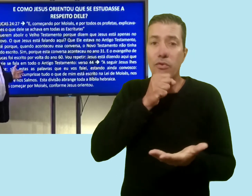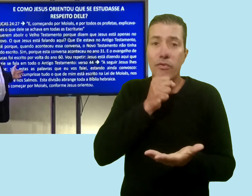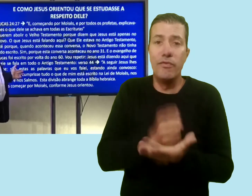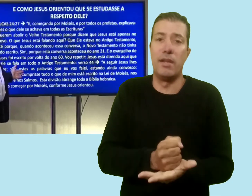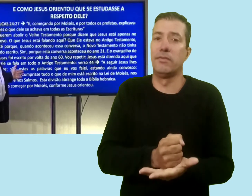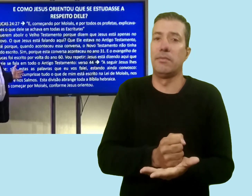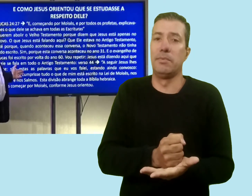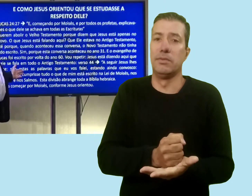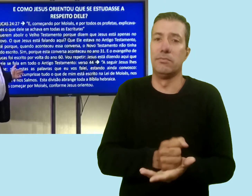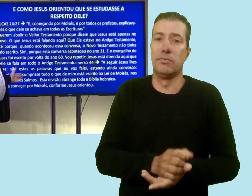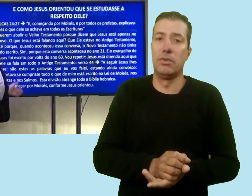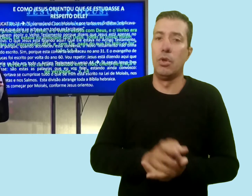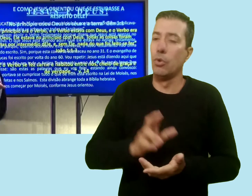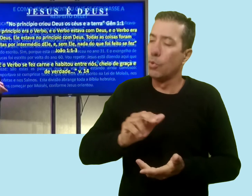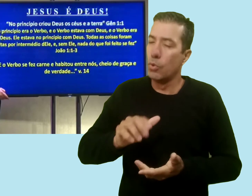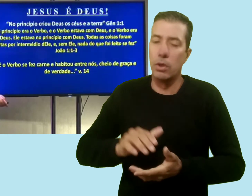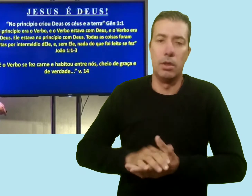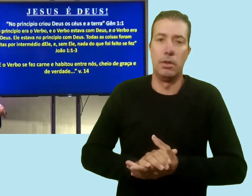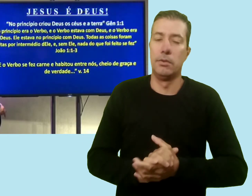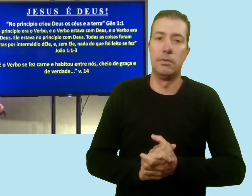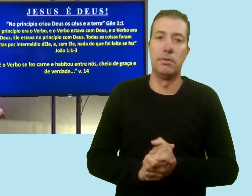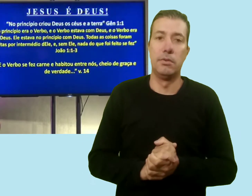Fui? Muito bem.